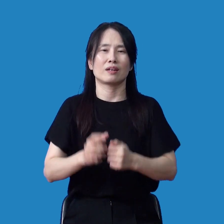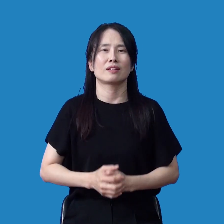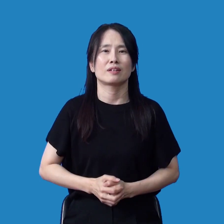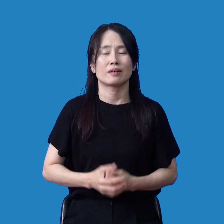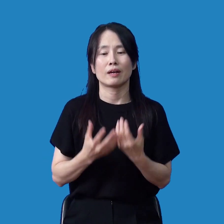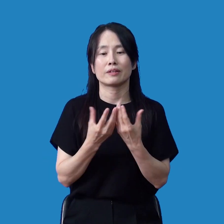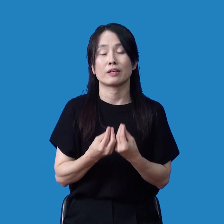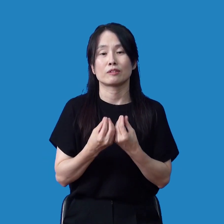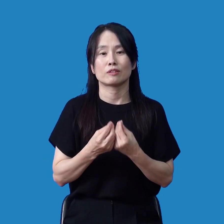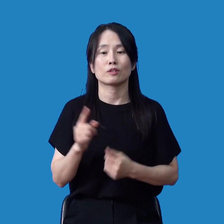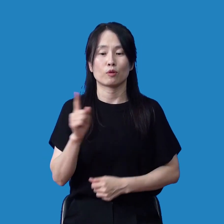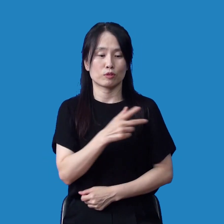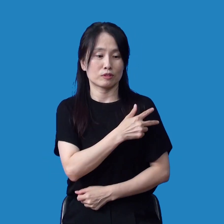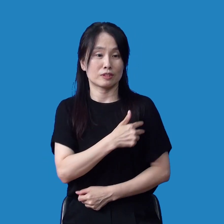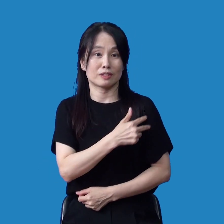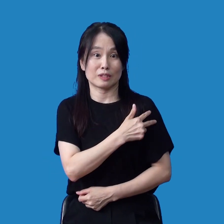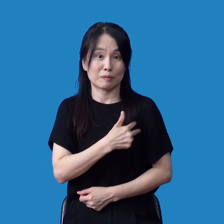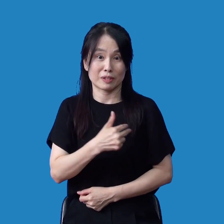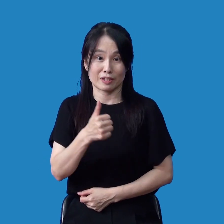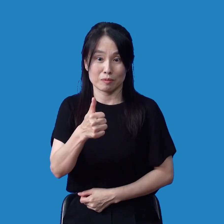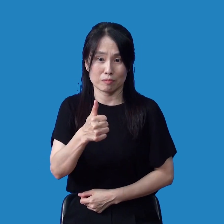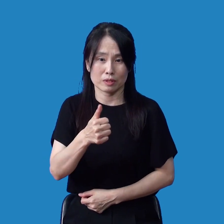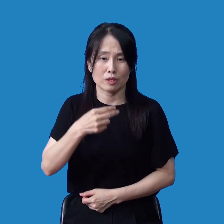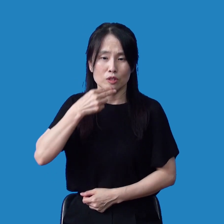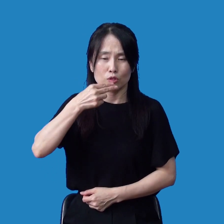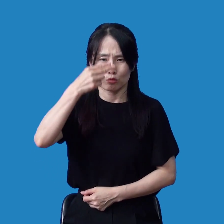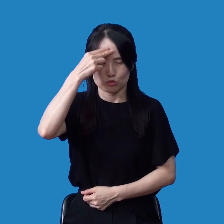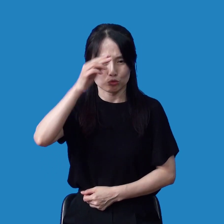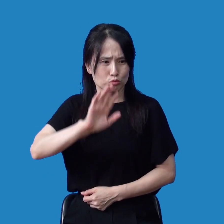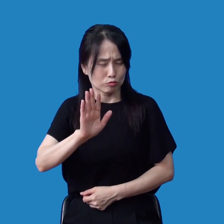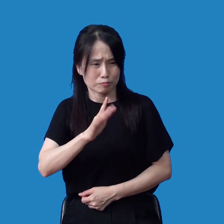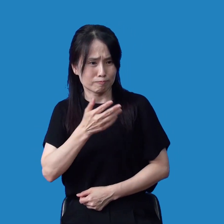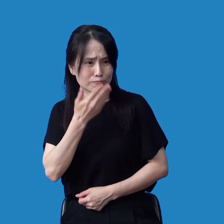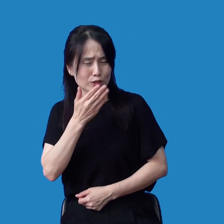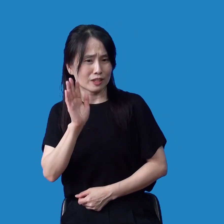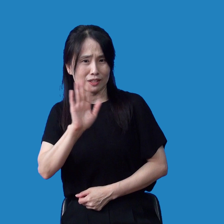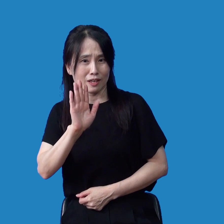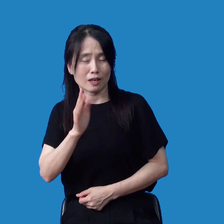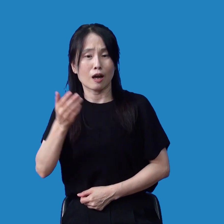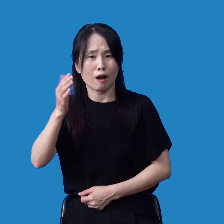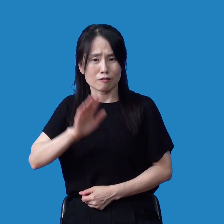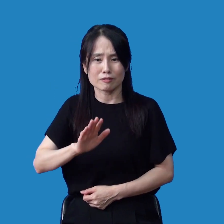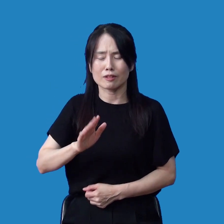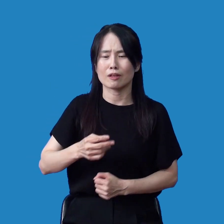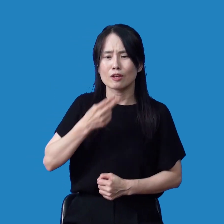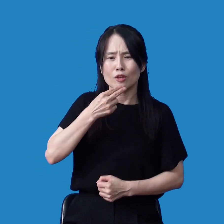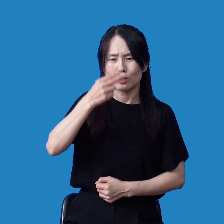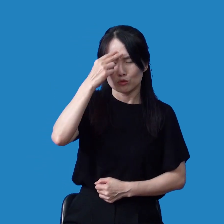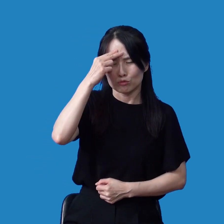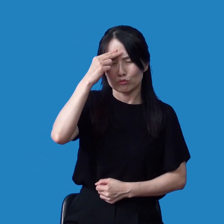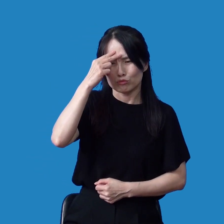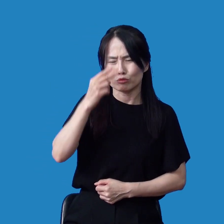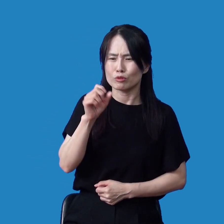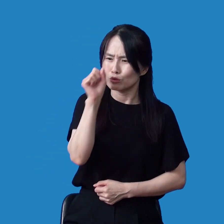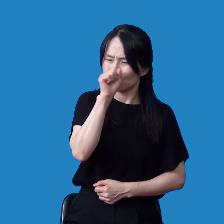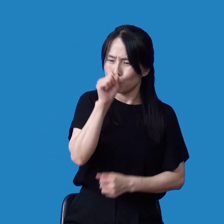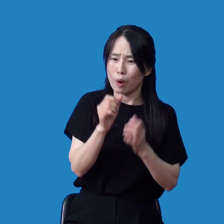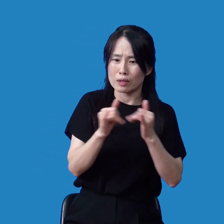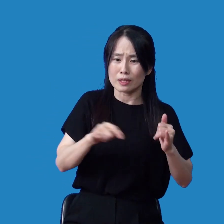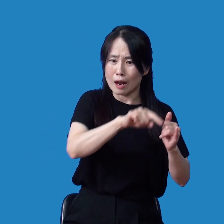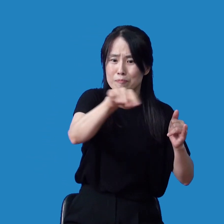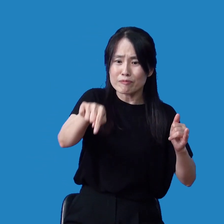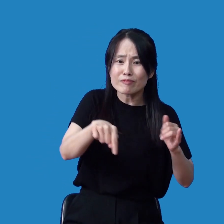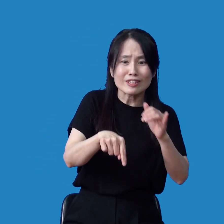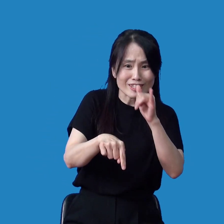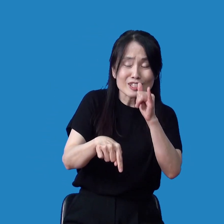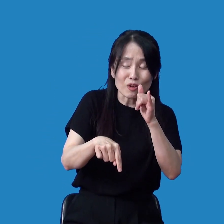예를 들면 어떤 집사님은 술을 마시지 않는데 직장의 술꾼 동료들이 이 집사님을 아주